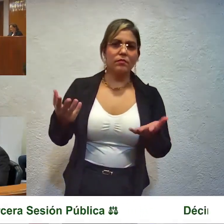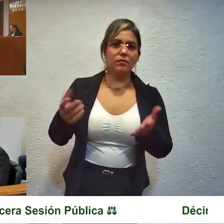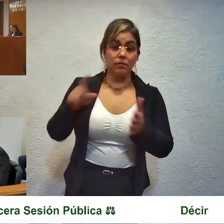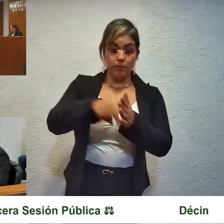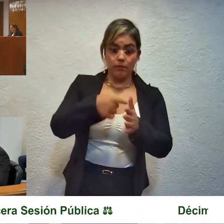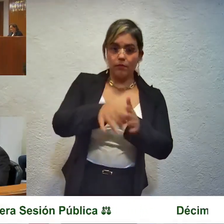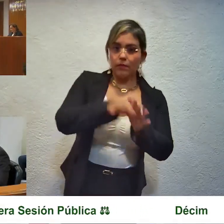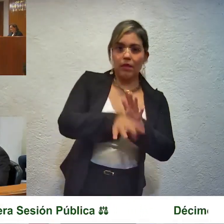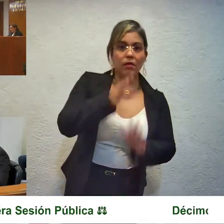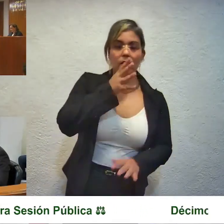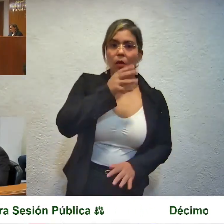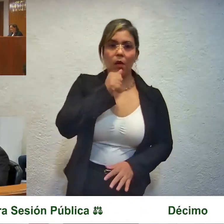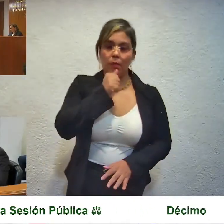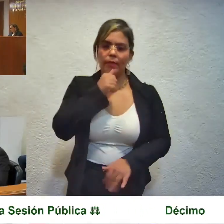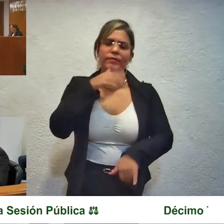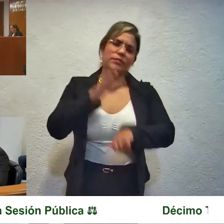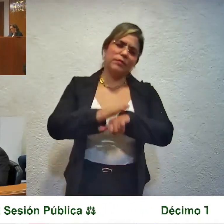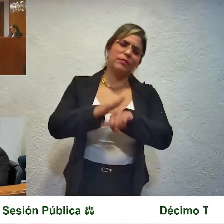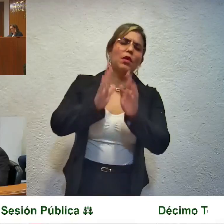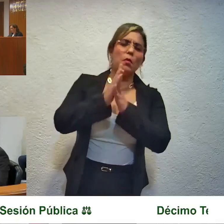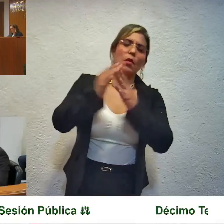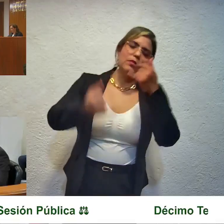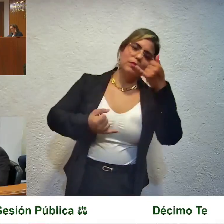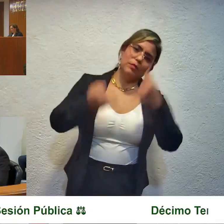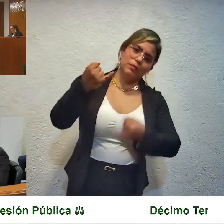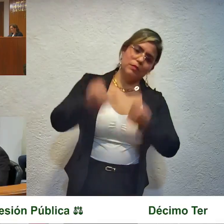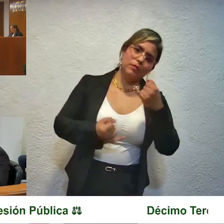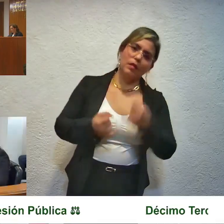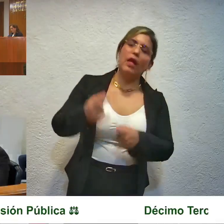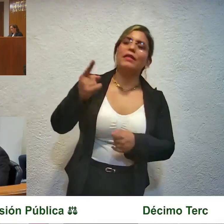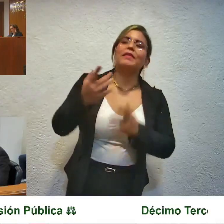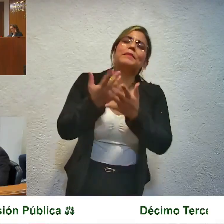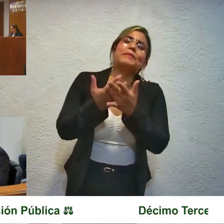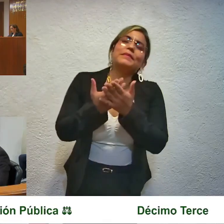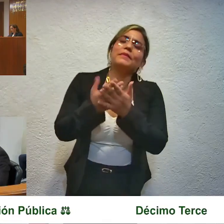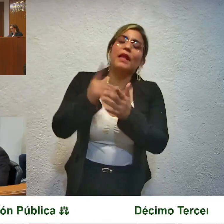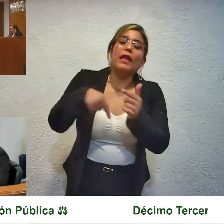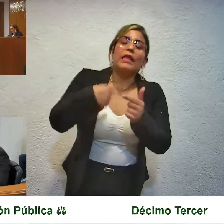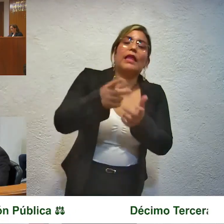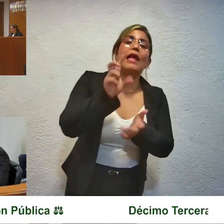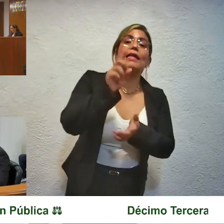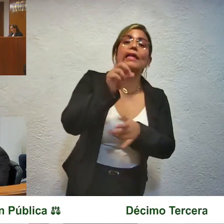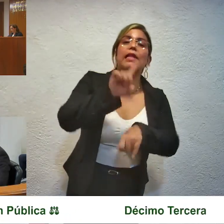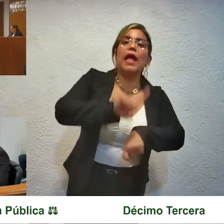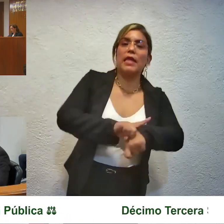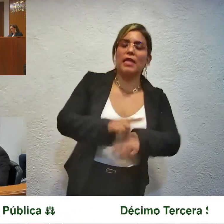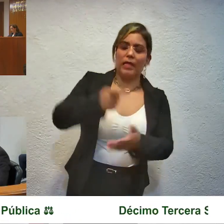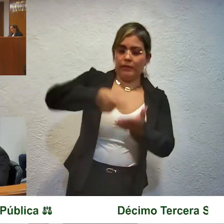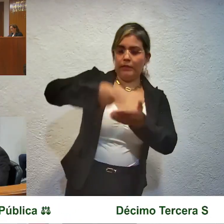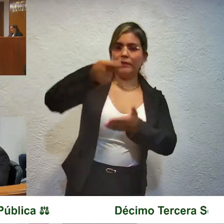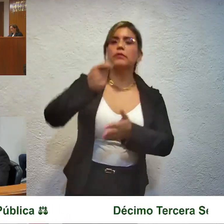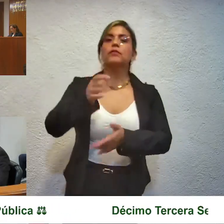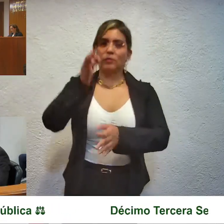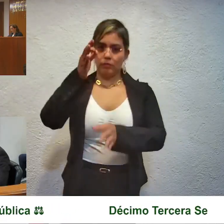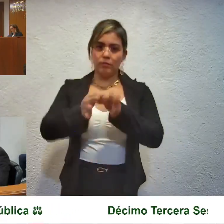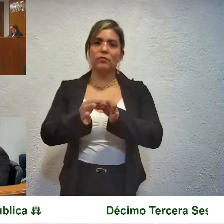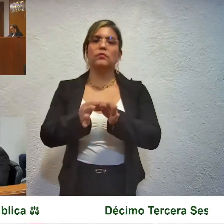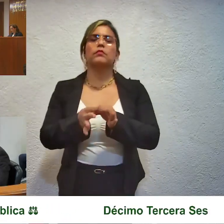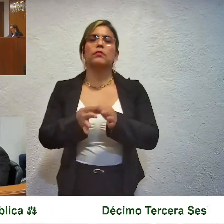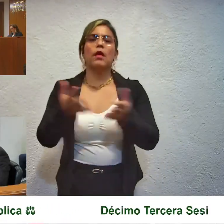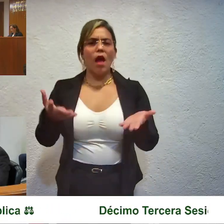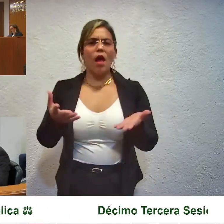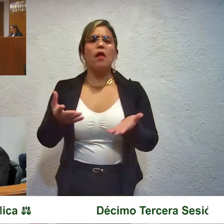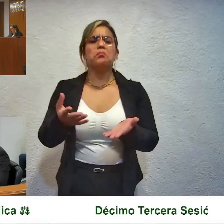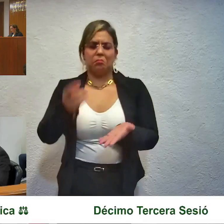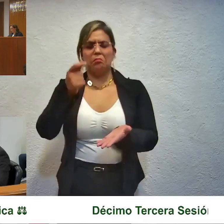elección y solicitó a este tribunal jurisdiccional una prórroga de 30 días para cumplir la sentencia, solicitud que se concedió de